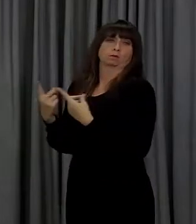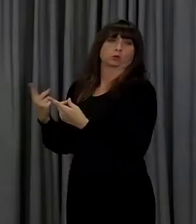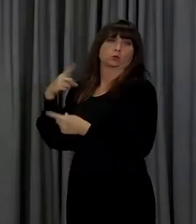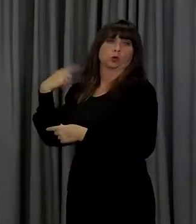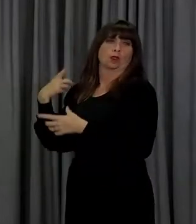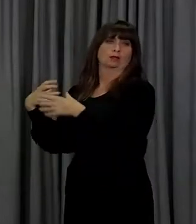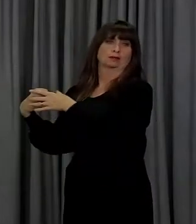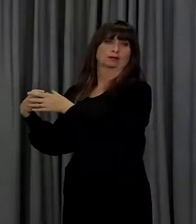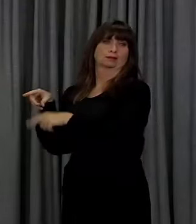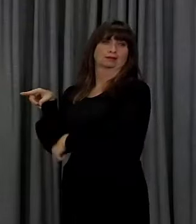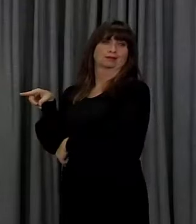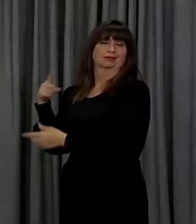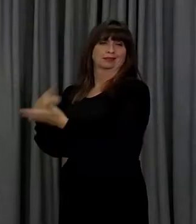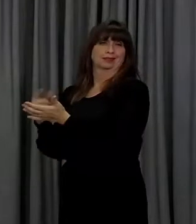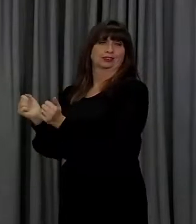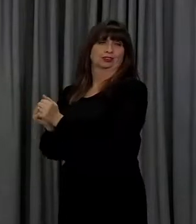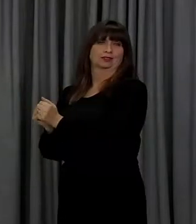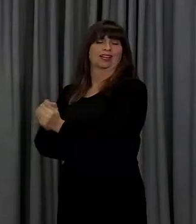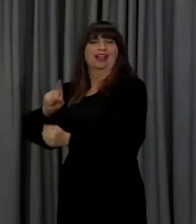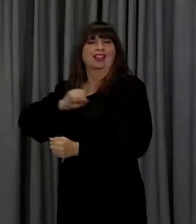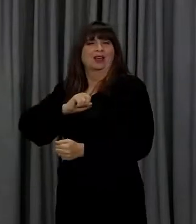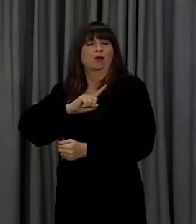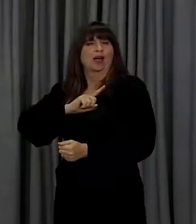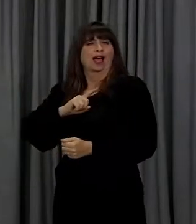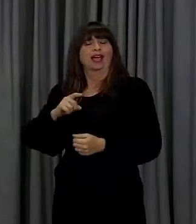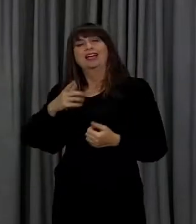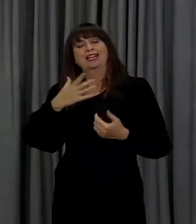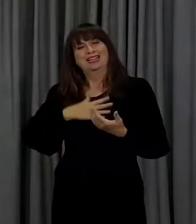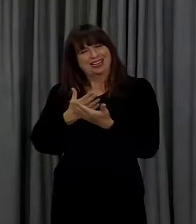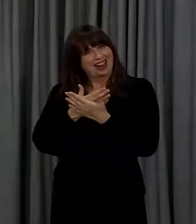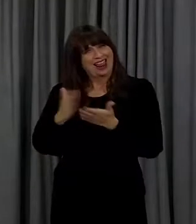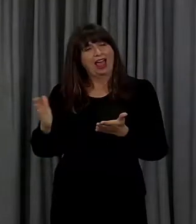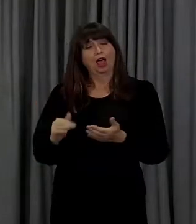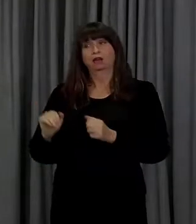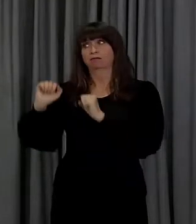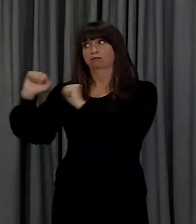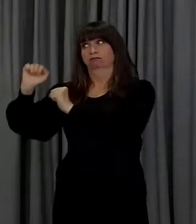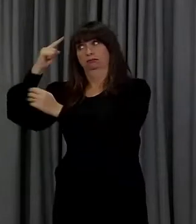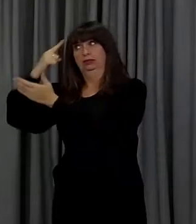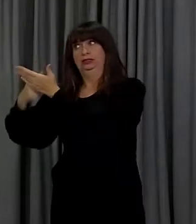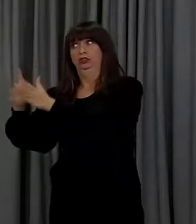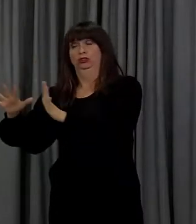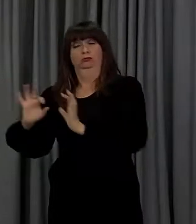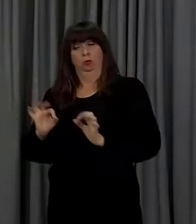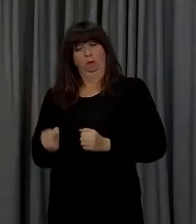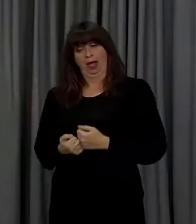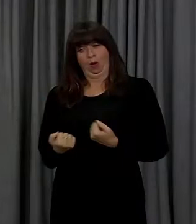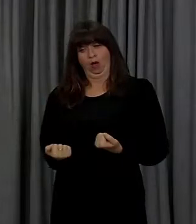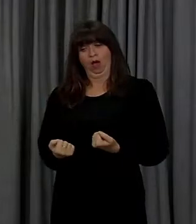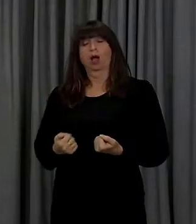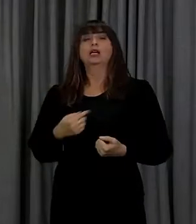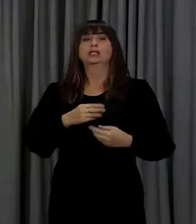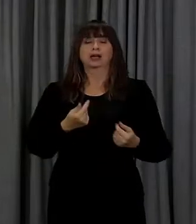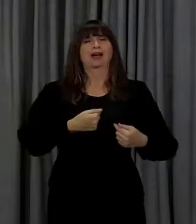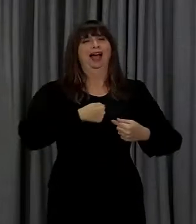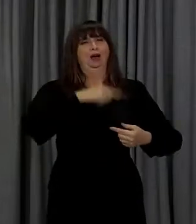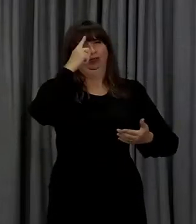hope, to drill down into what we did correctly and what we may be able to learn for the future.